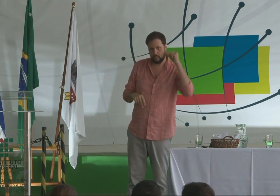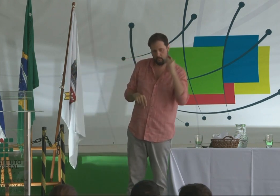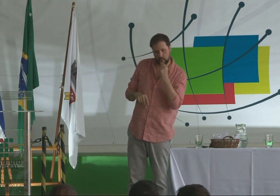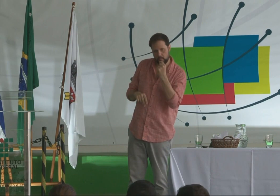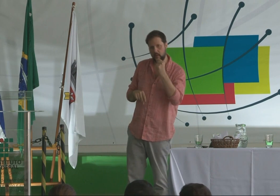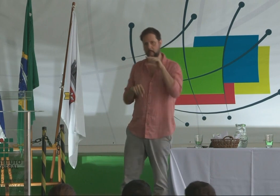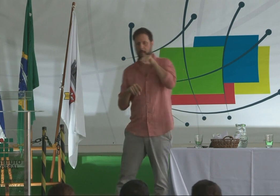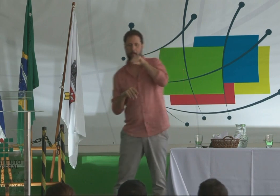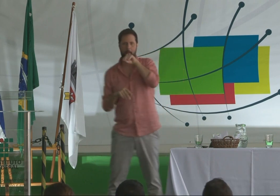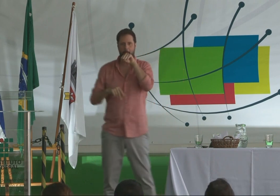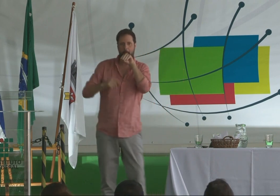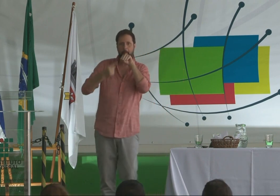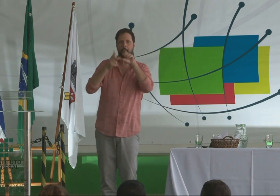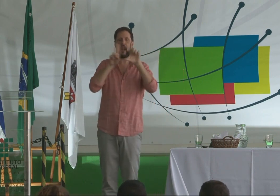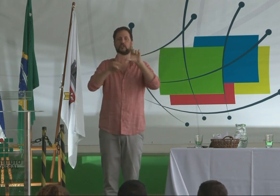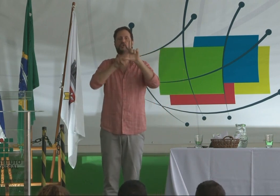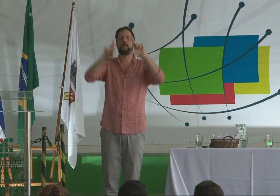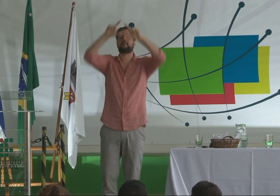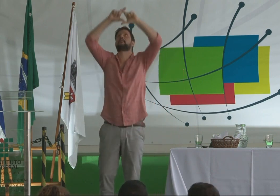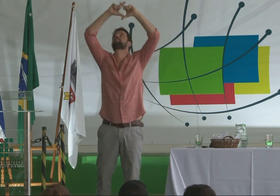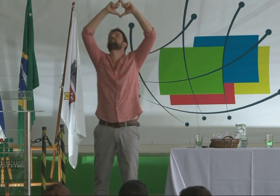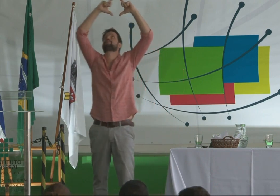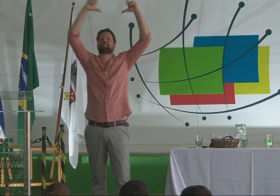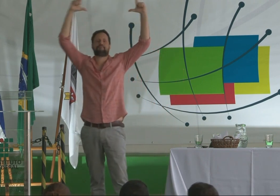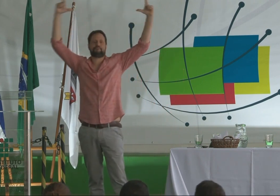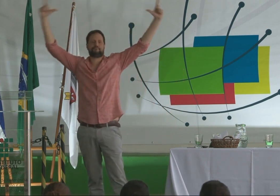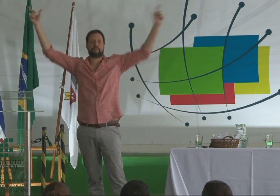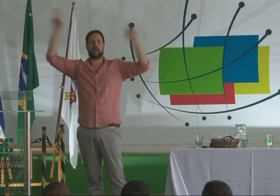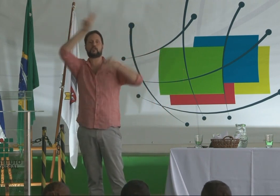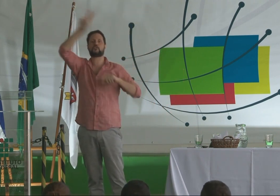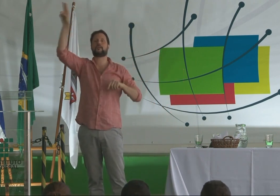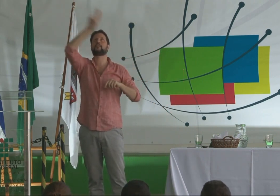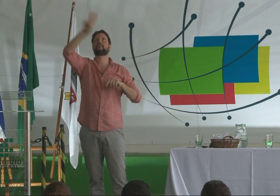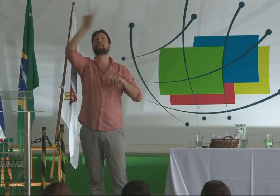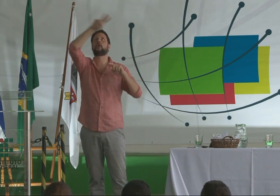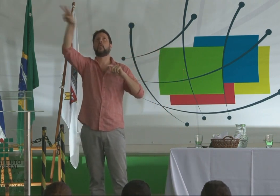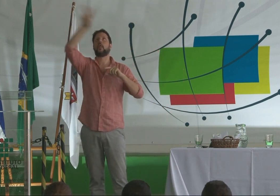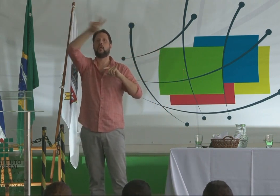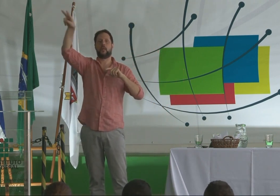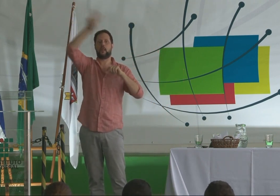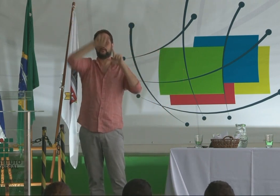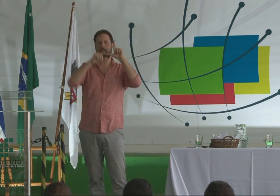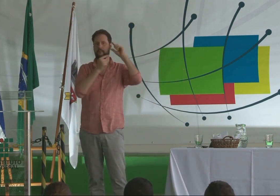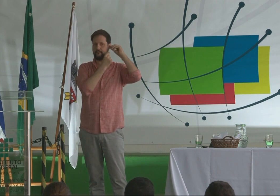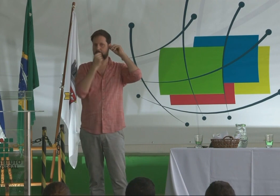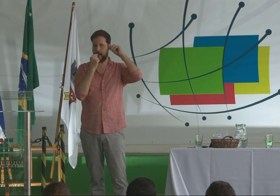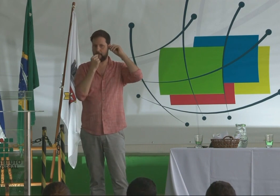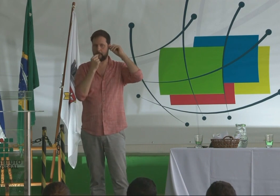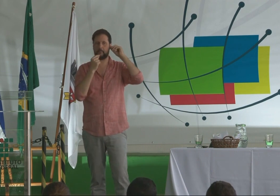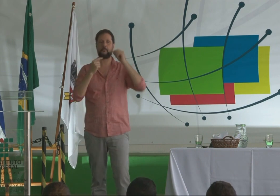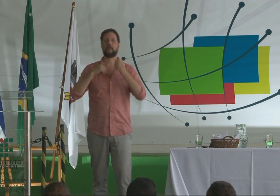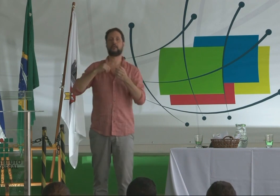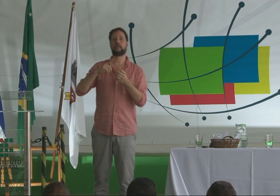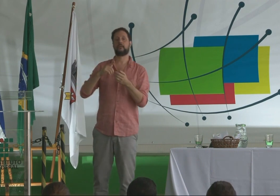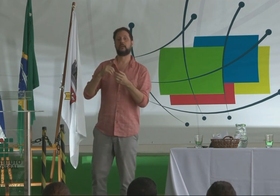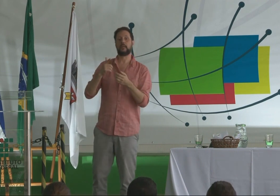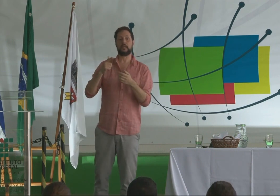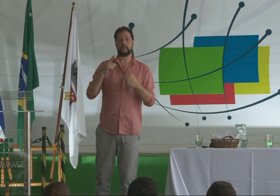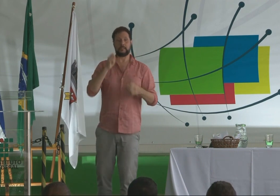utiliza, tem uma sala específica, em que os ouvintes acompanham por tradução, por fones de ouvido, por exemplo. Então, a tradução é feita